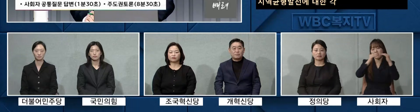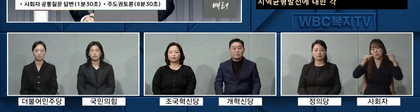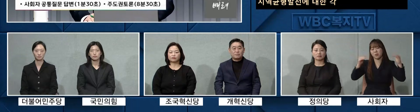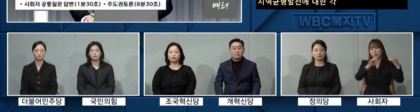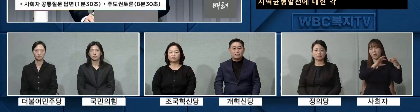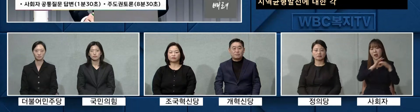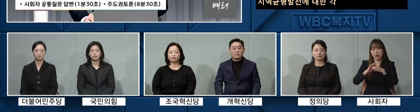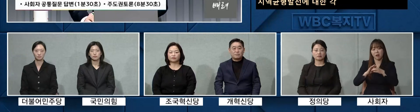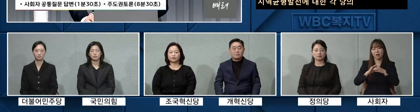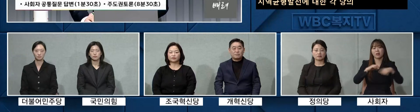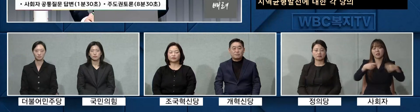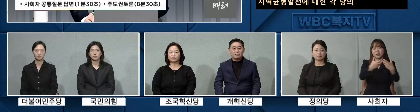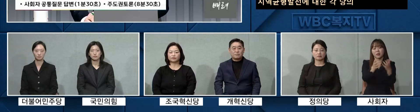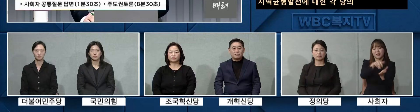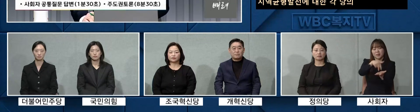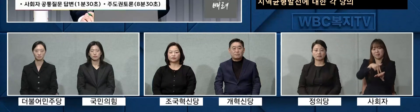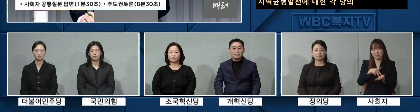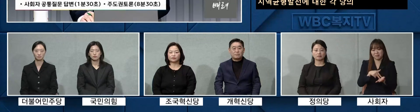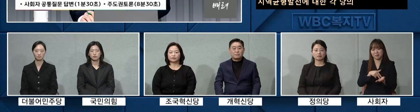먼저 공통 질문입니다.